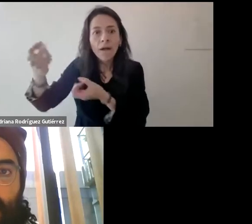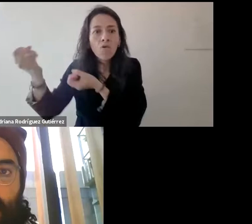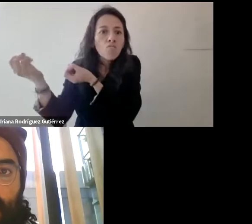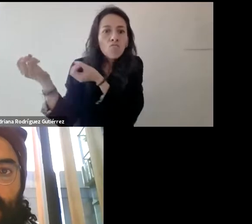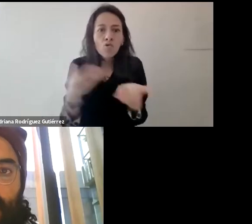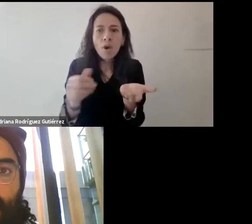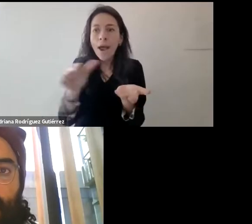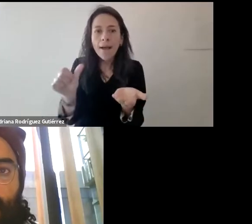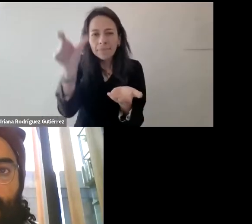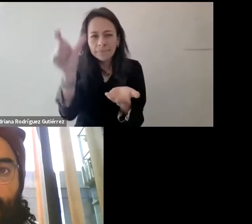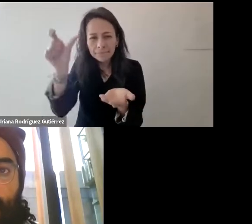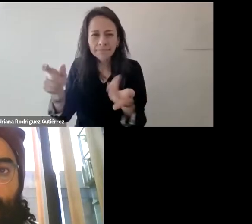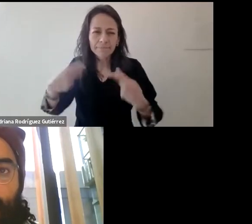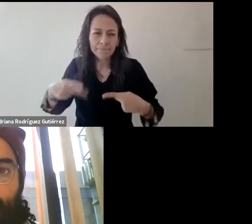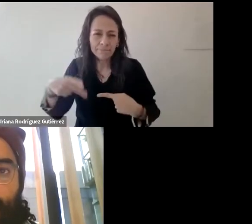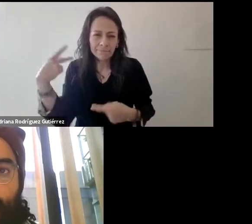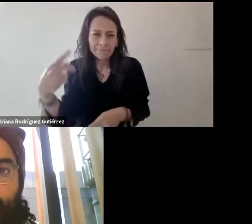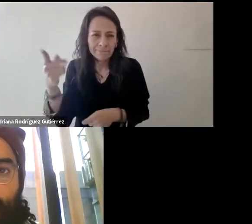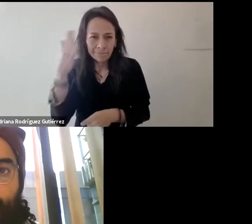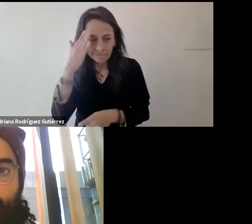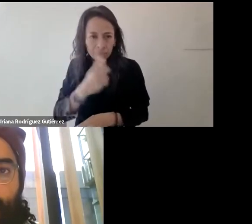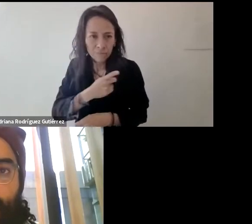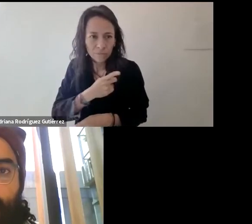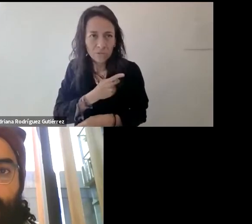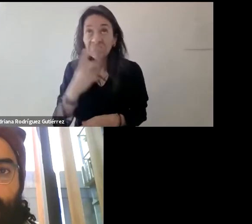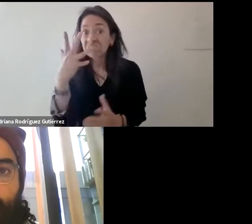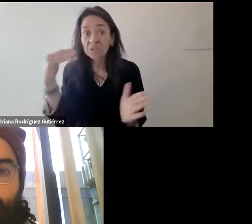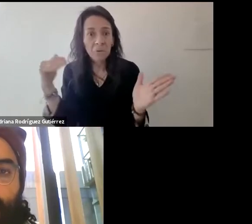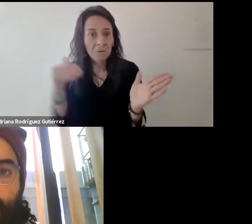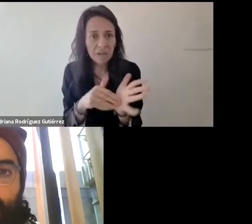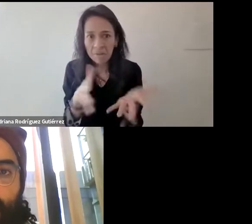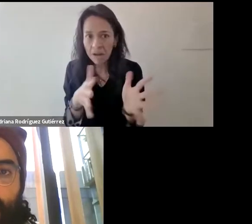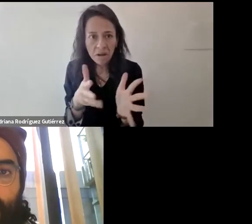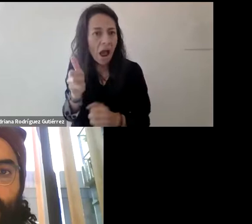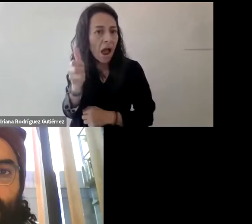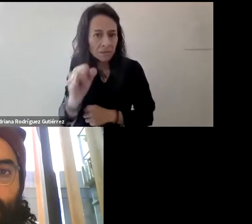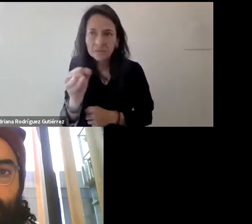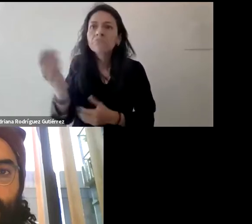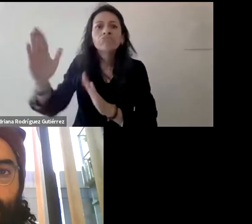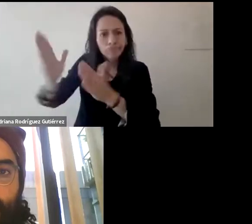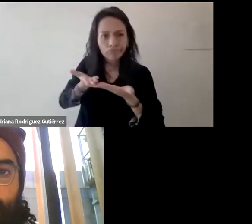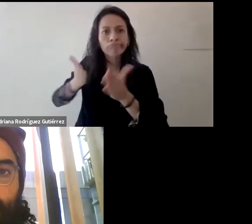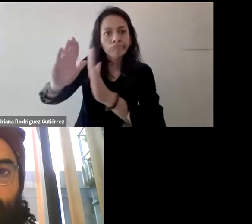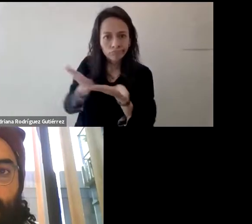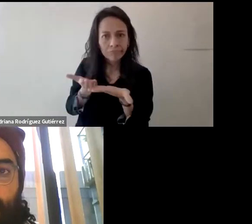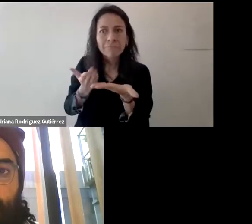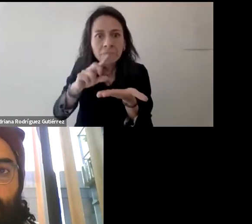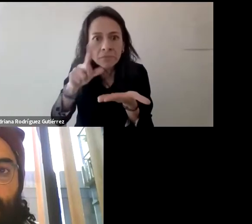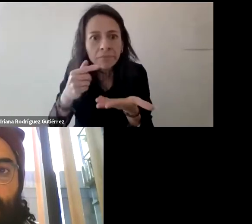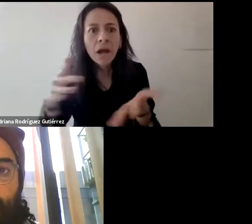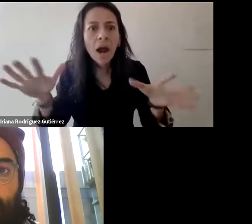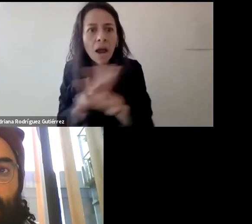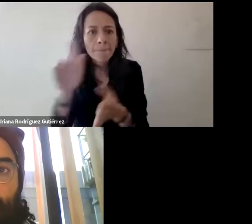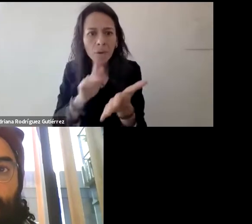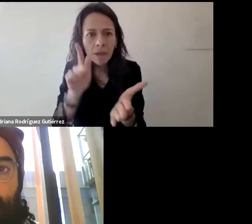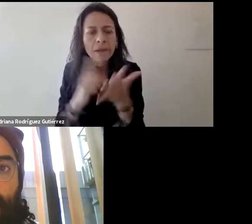personas físicas, más de 5,000 organizaciones civiles. ¿Me pueden ayudar con la presentación? No sé